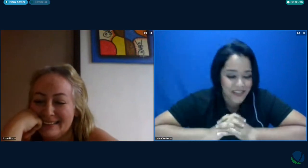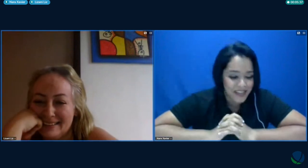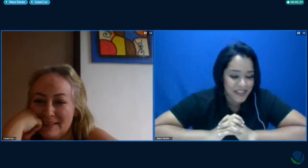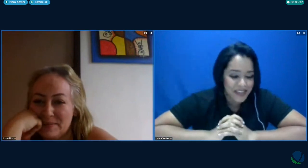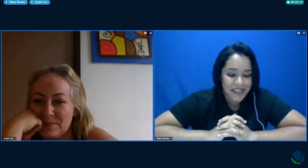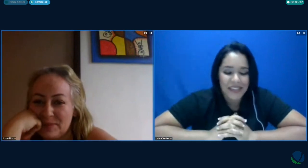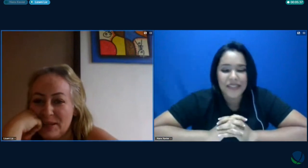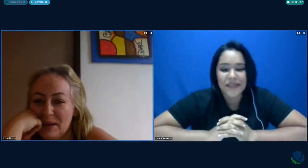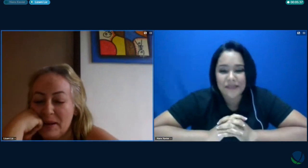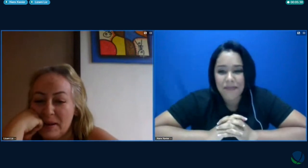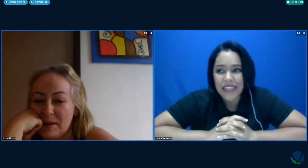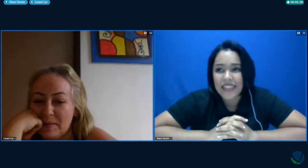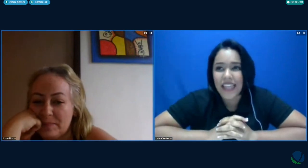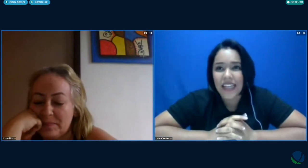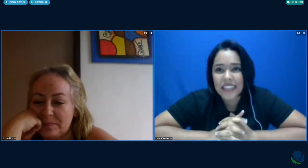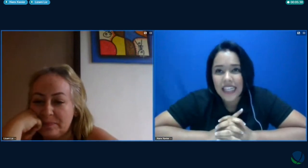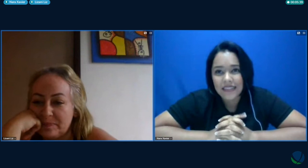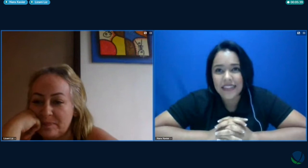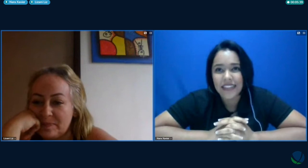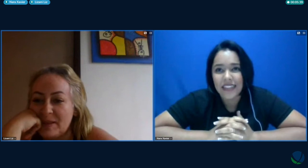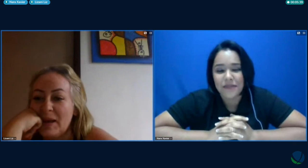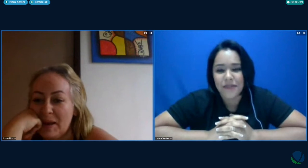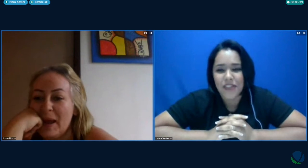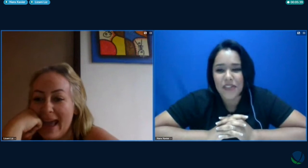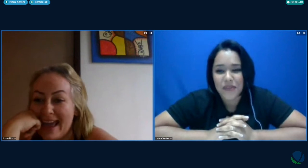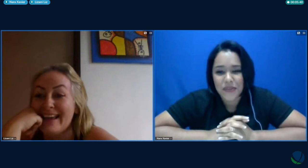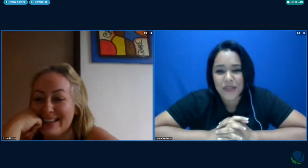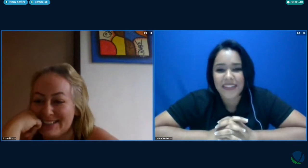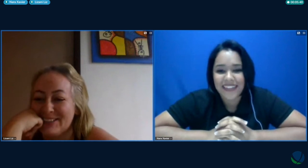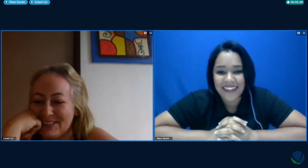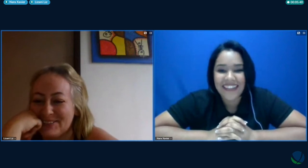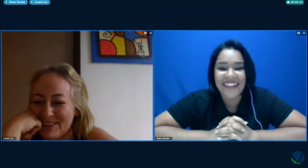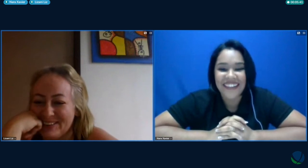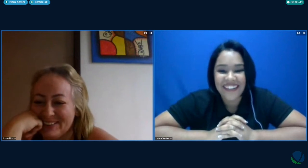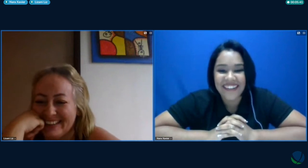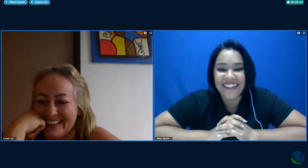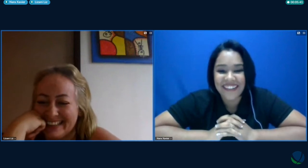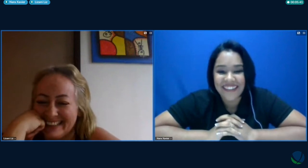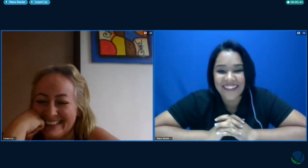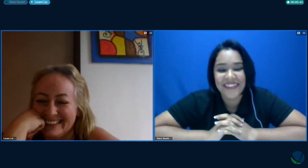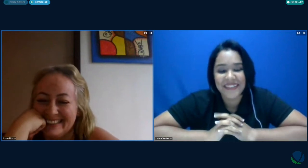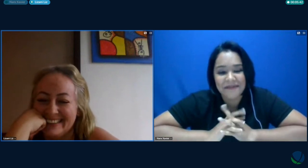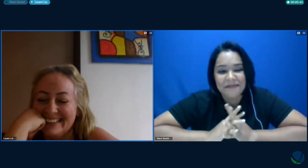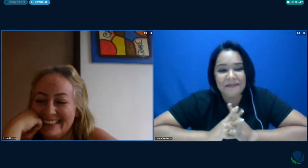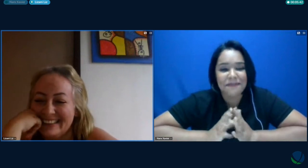do Matan, né? É isso, isso mesmo.